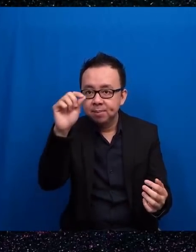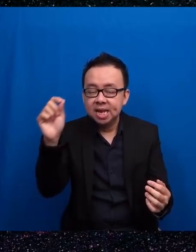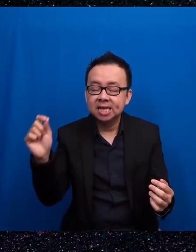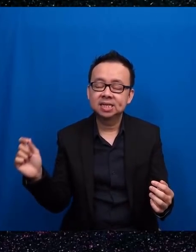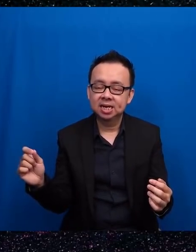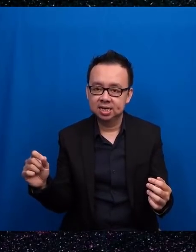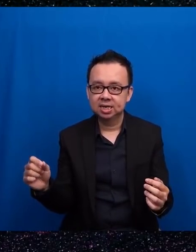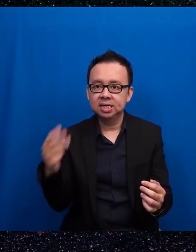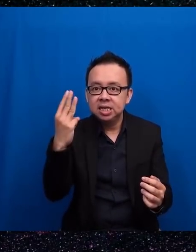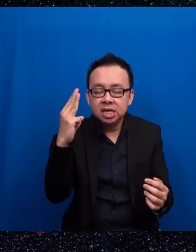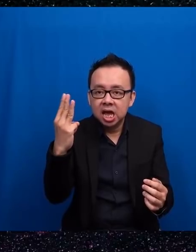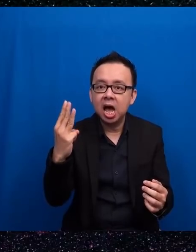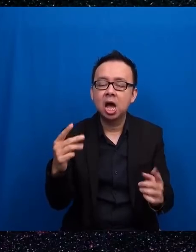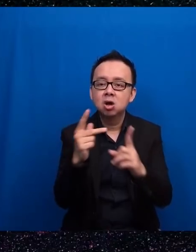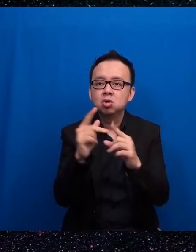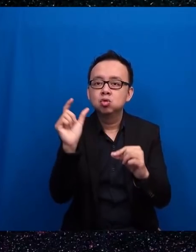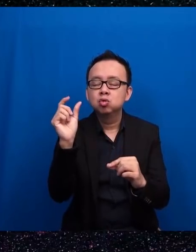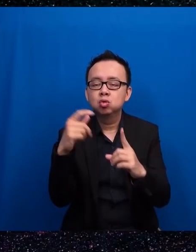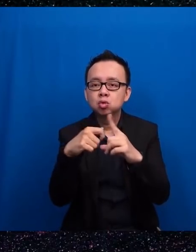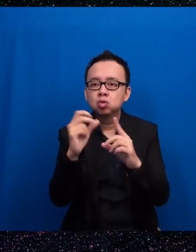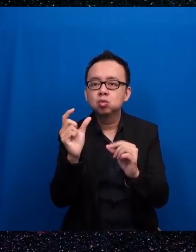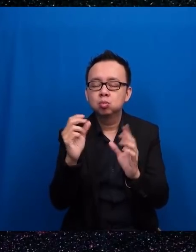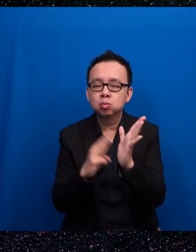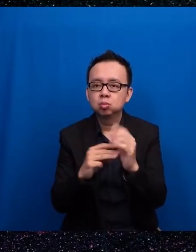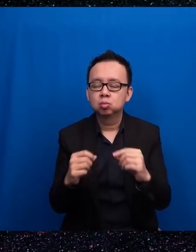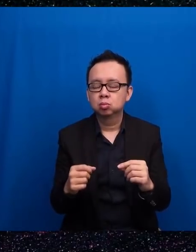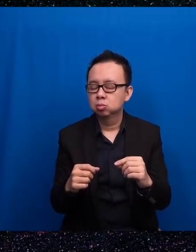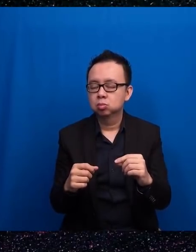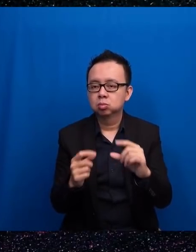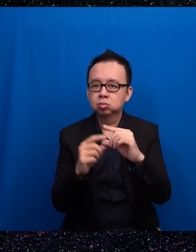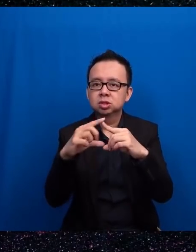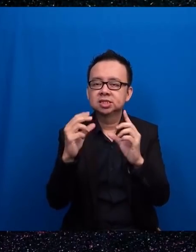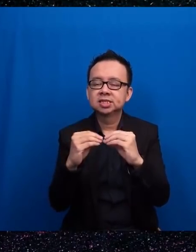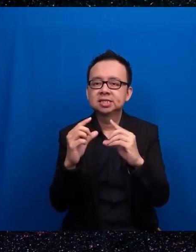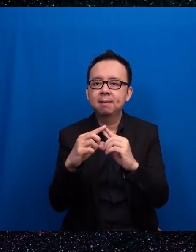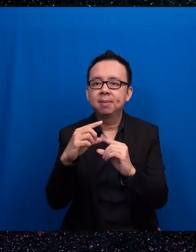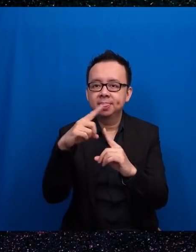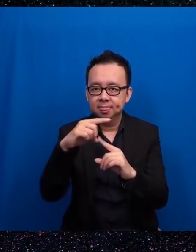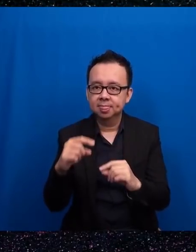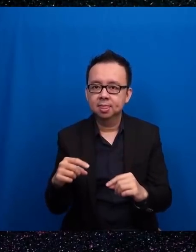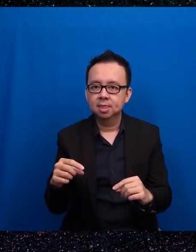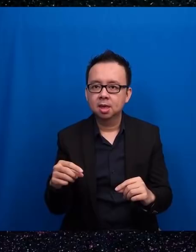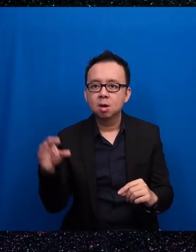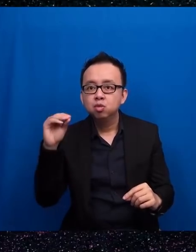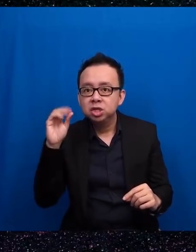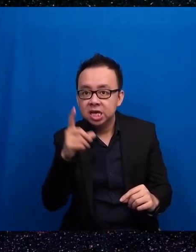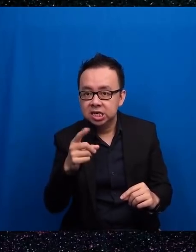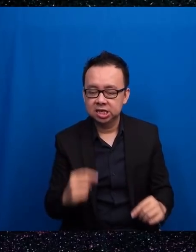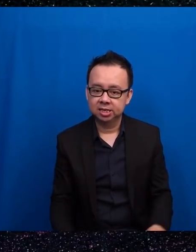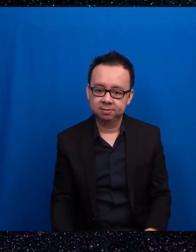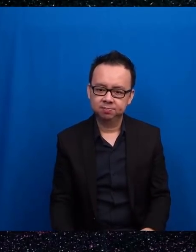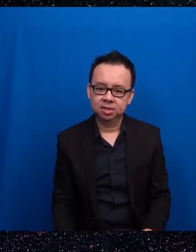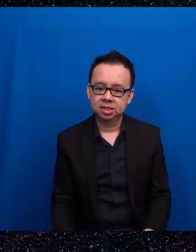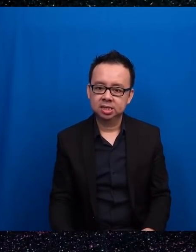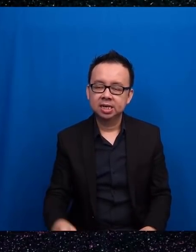di rumah juga ambil catatan. HP-nya juga bisa. Oke? Hukum Sabat bunyinya begini.